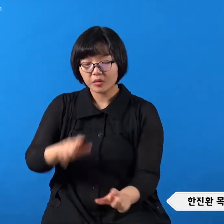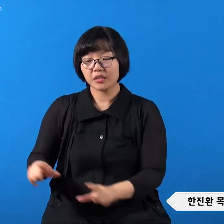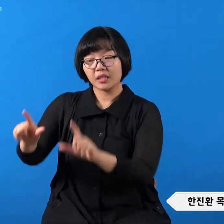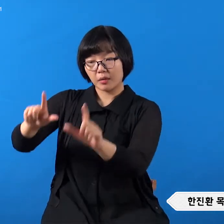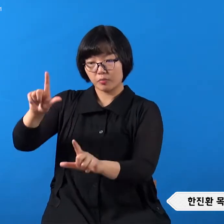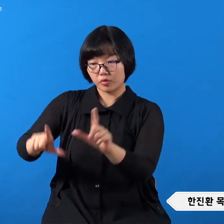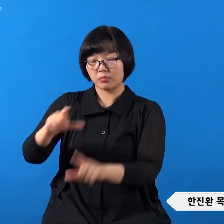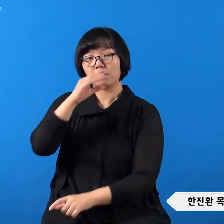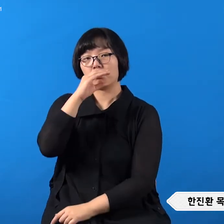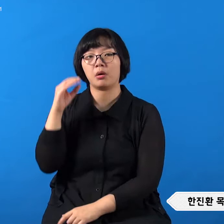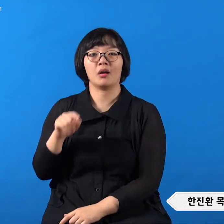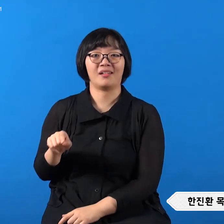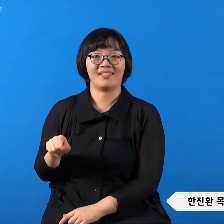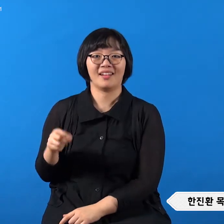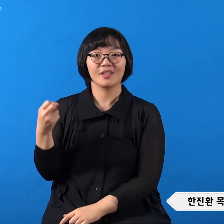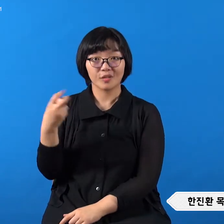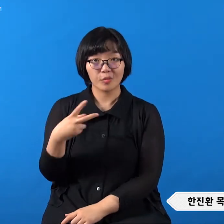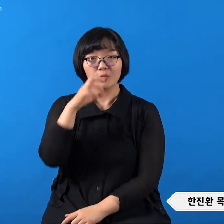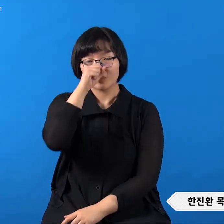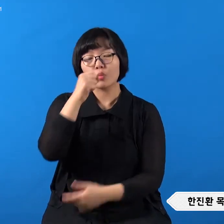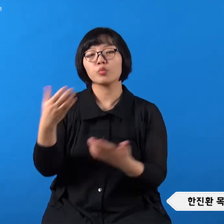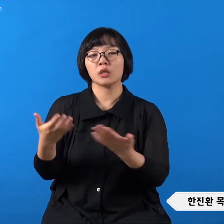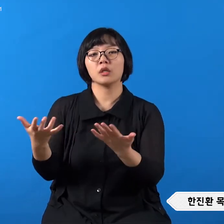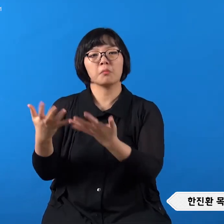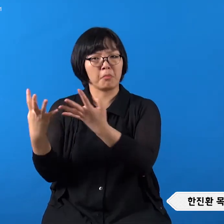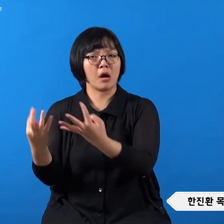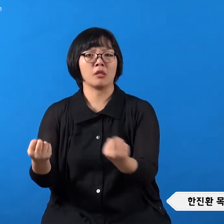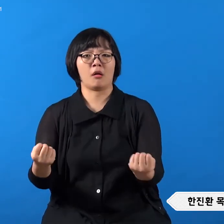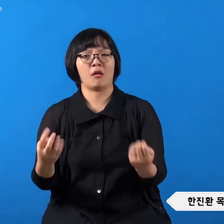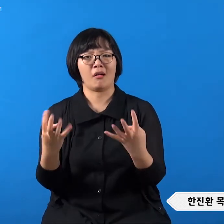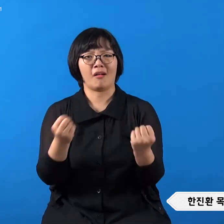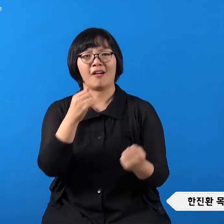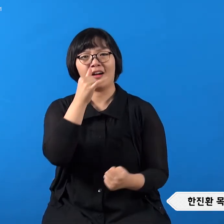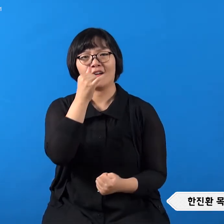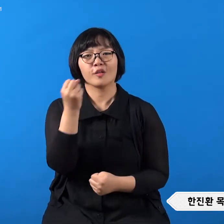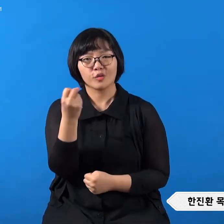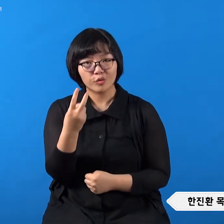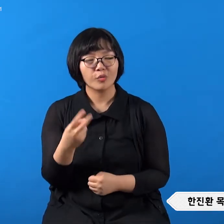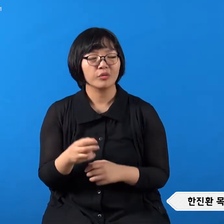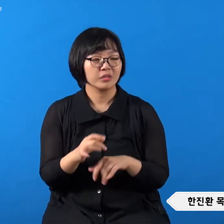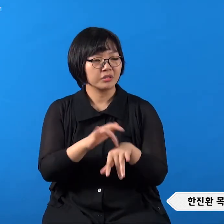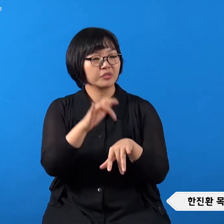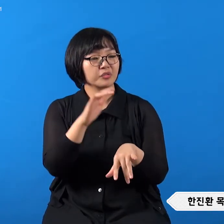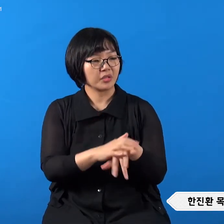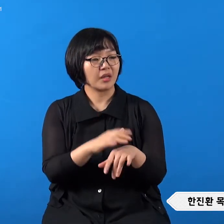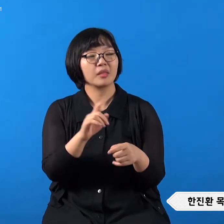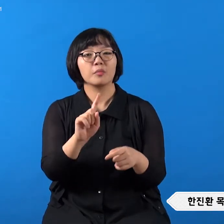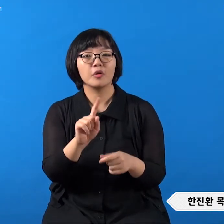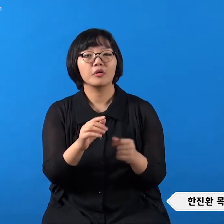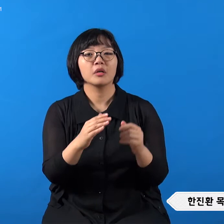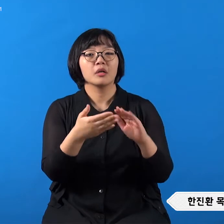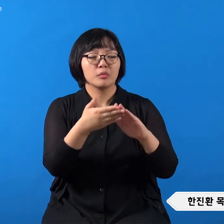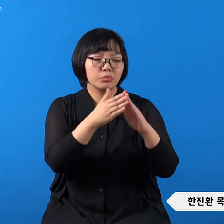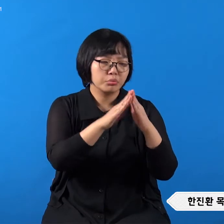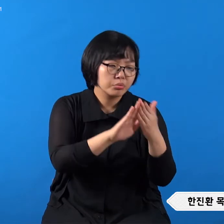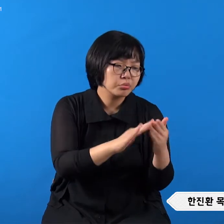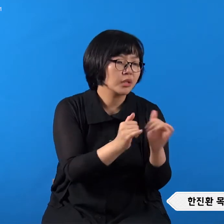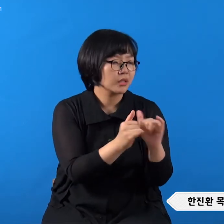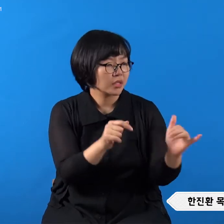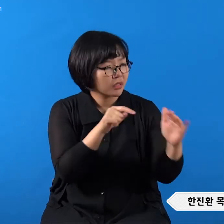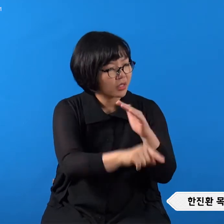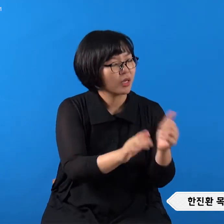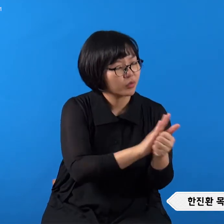반듯했습니다. 선한 사역을 많이 했습니다. 규칙적으로 빈민가를 찾아가서 음식도 나눠주고